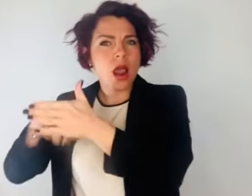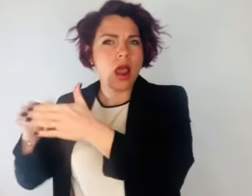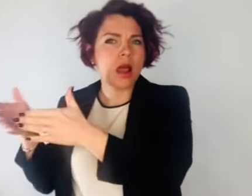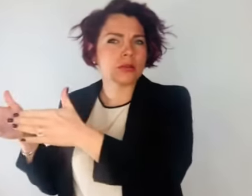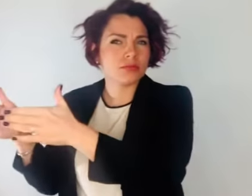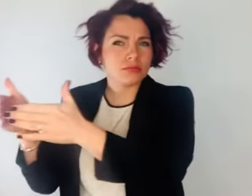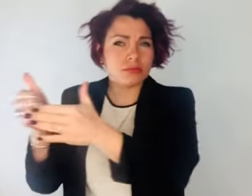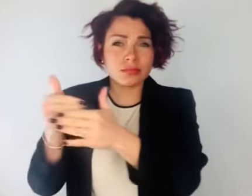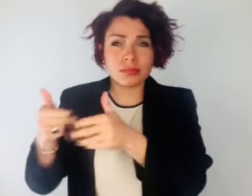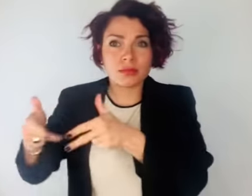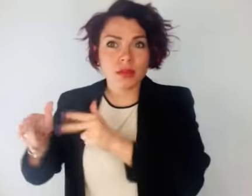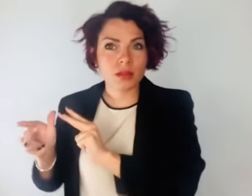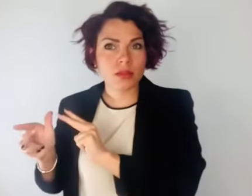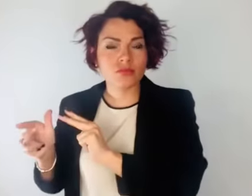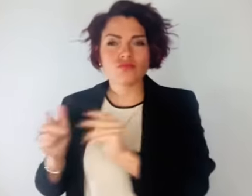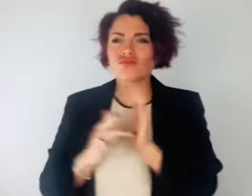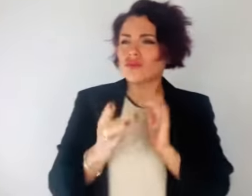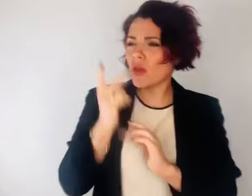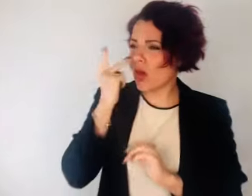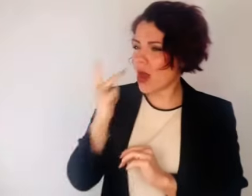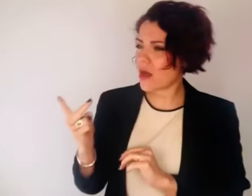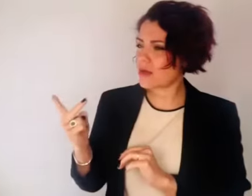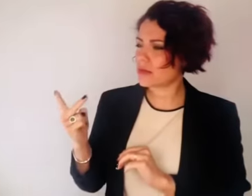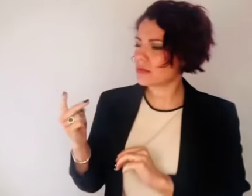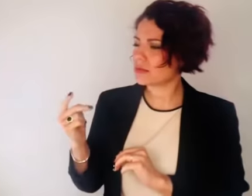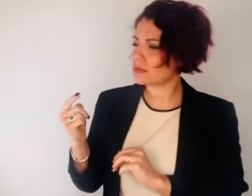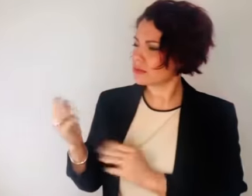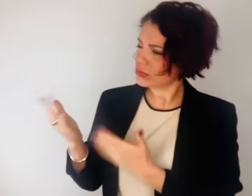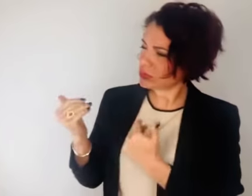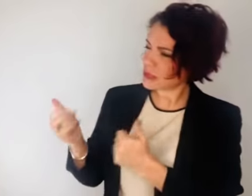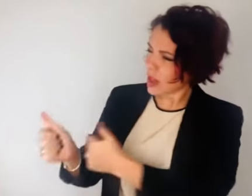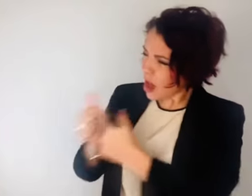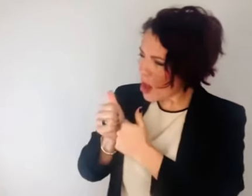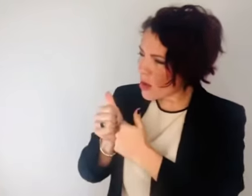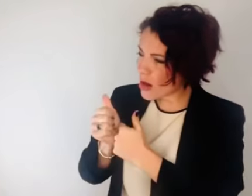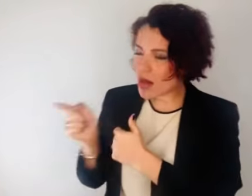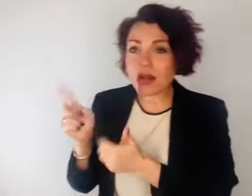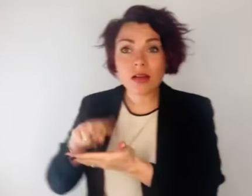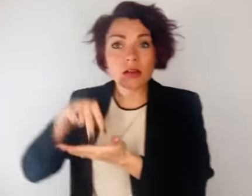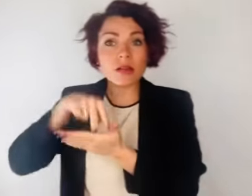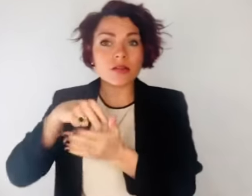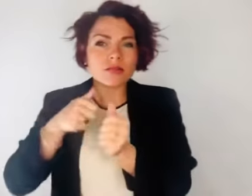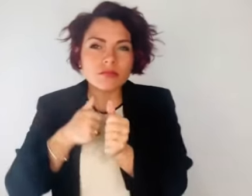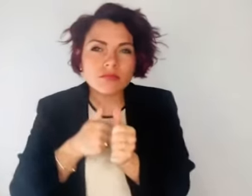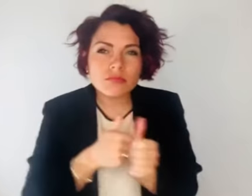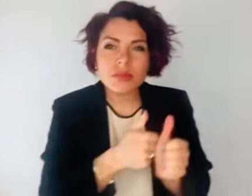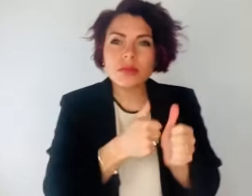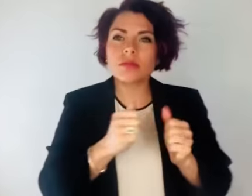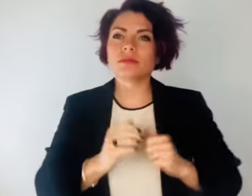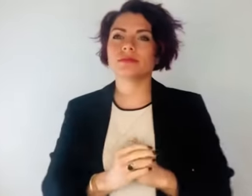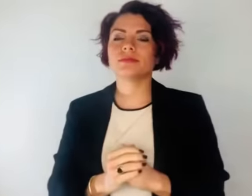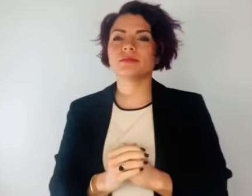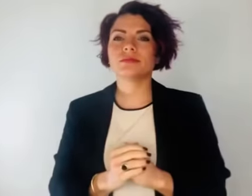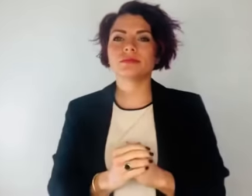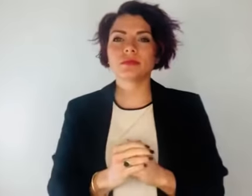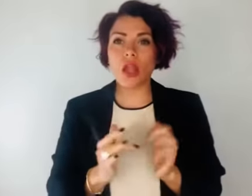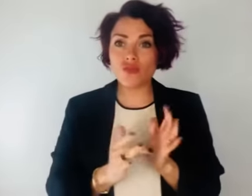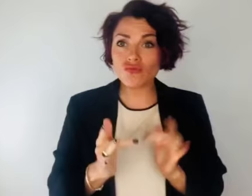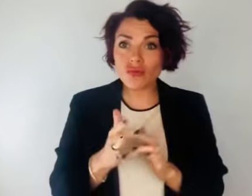delle imposte e gli disse seguimi e dei alzatosi lo seguì mentre gesù e era a tavola in